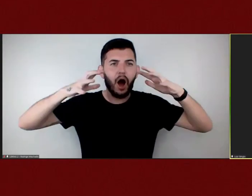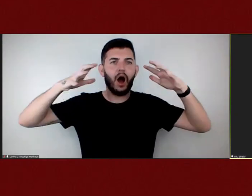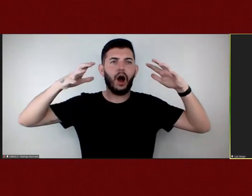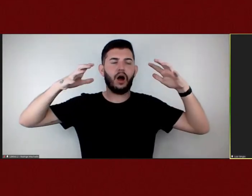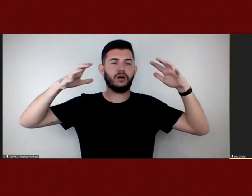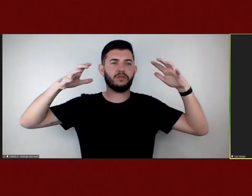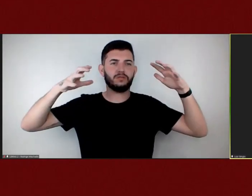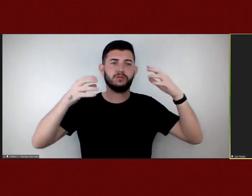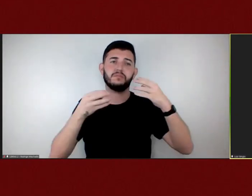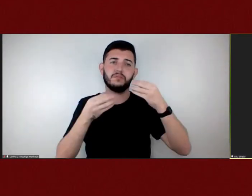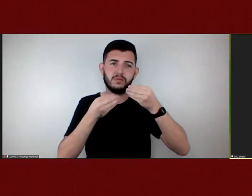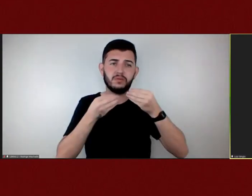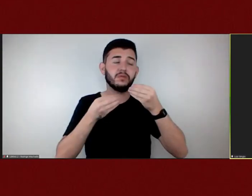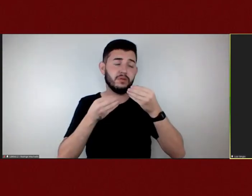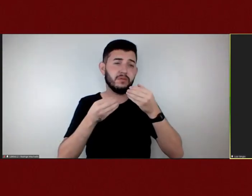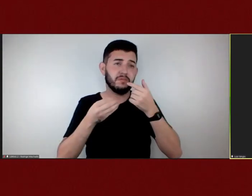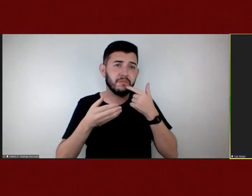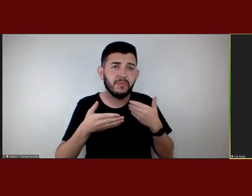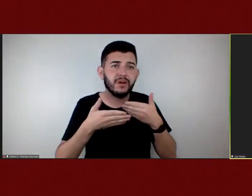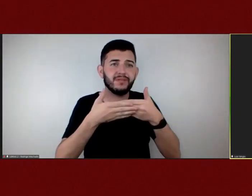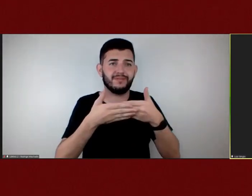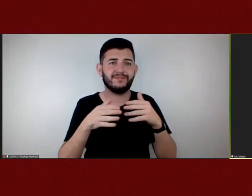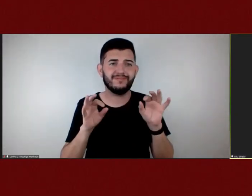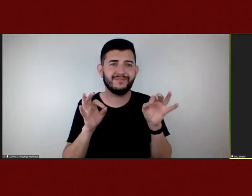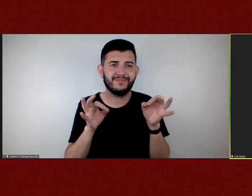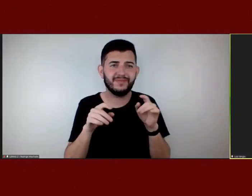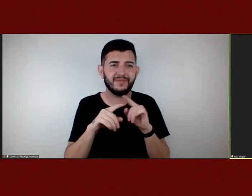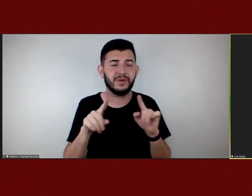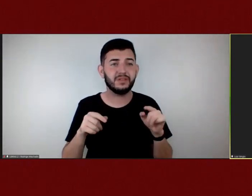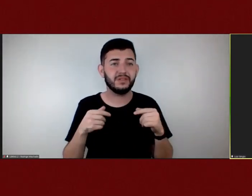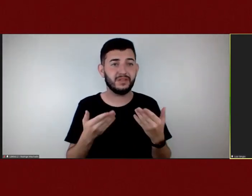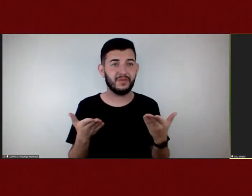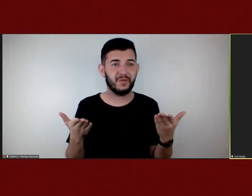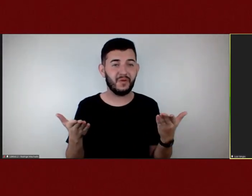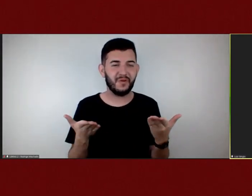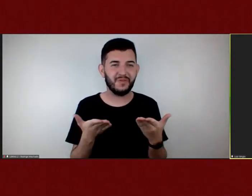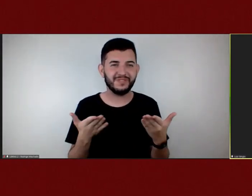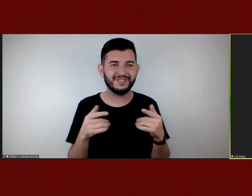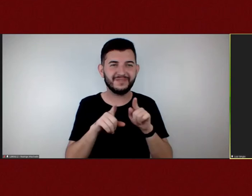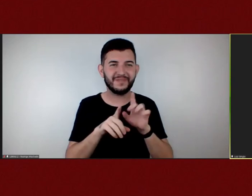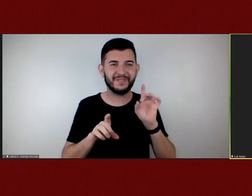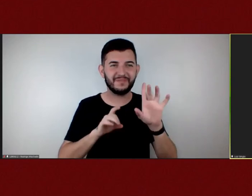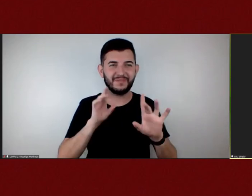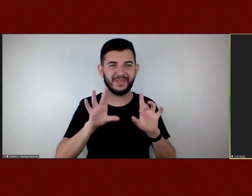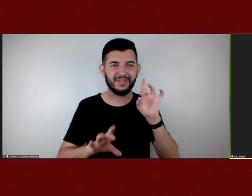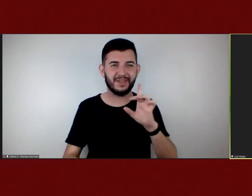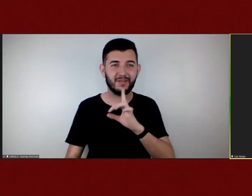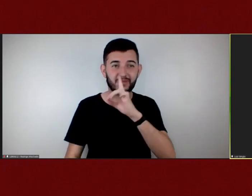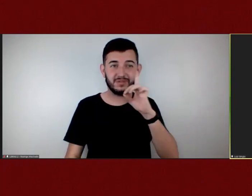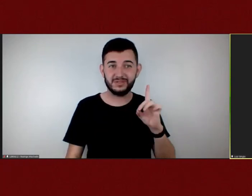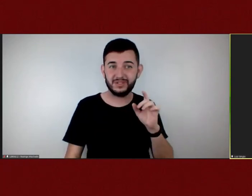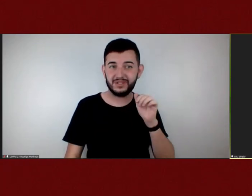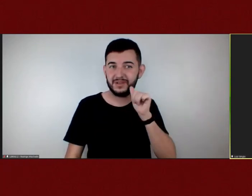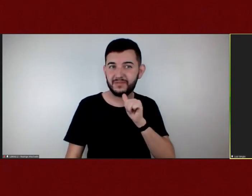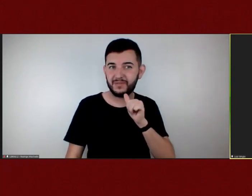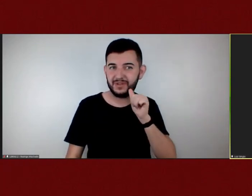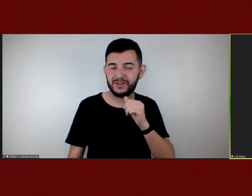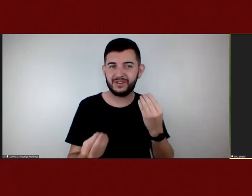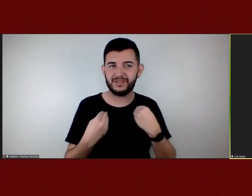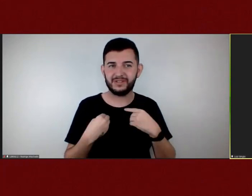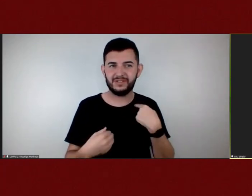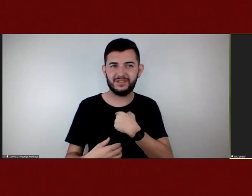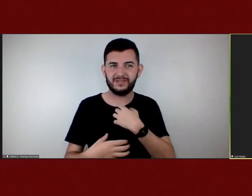tempo, hoje é o Dia da Mulher, o que sempre nos convida à esperança, à